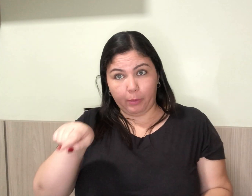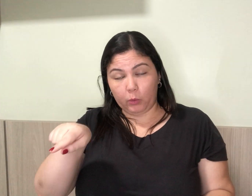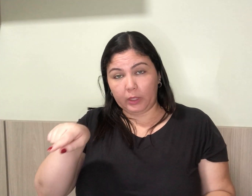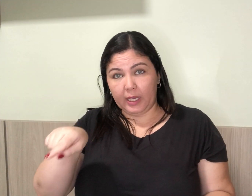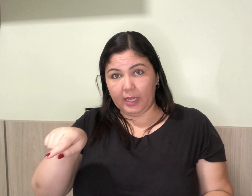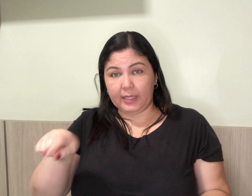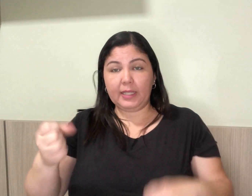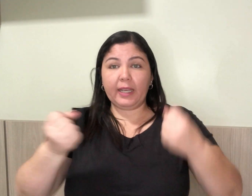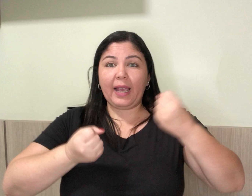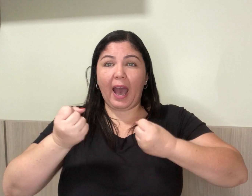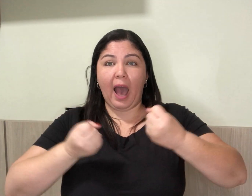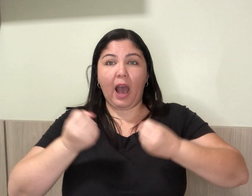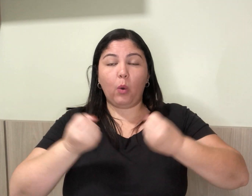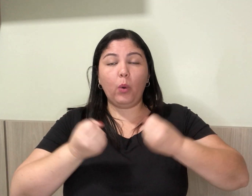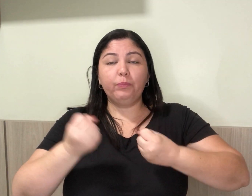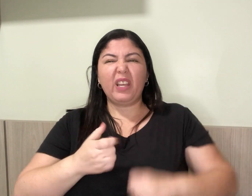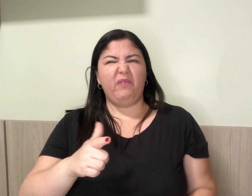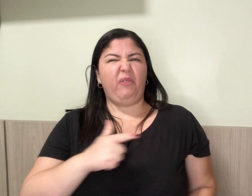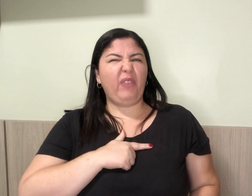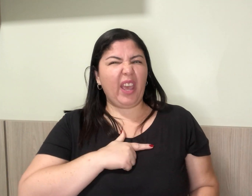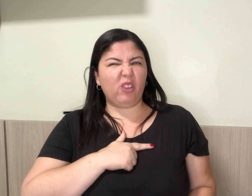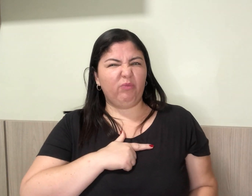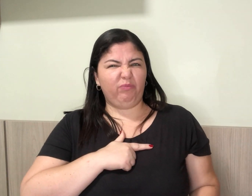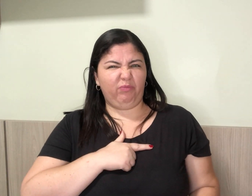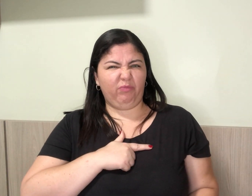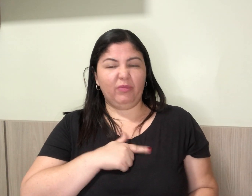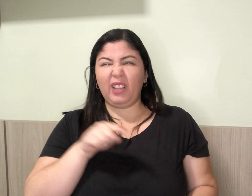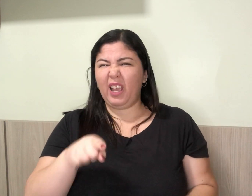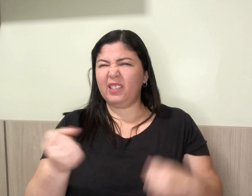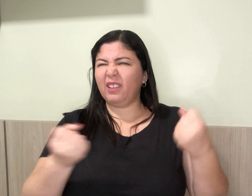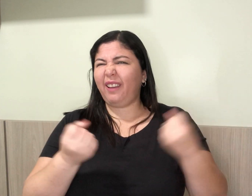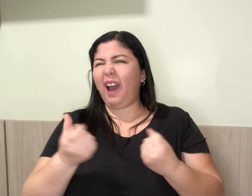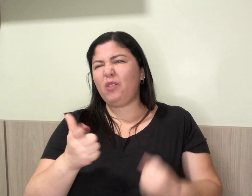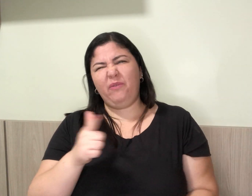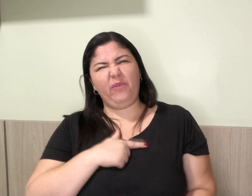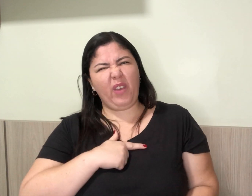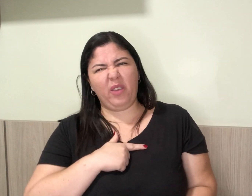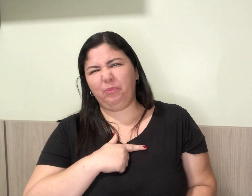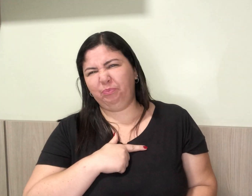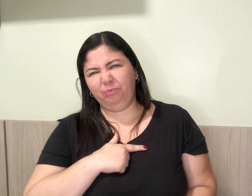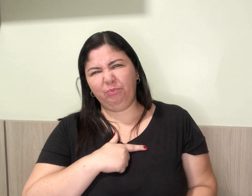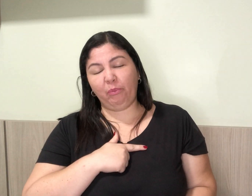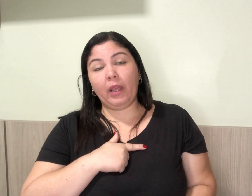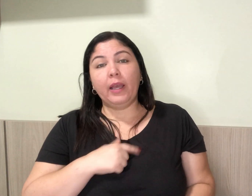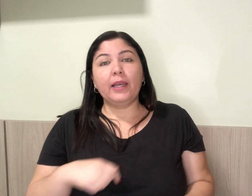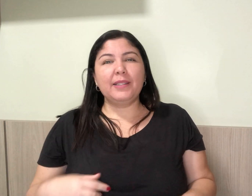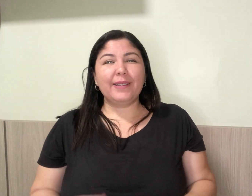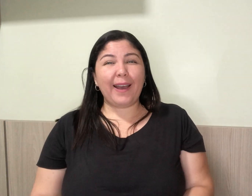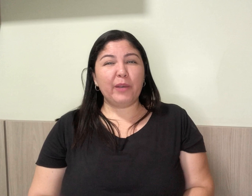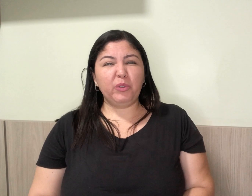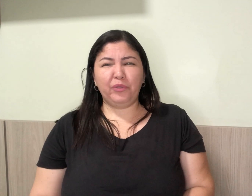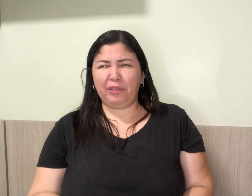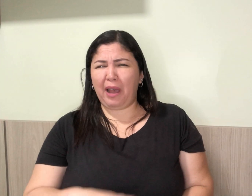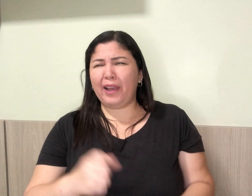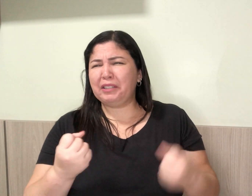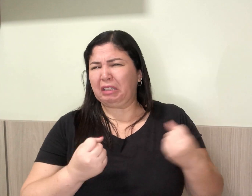aponta, esse carro feio. Esse carro é feio. Esse carro é muito feio. Ah, esse